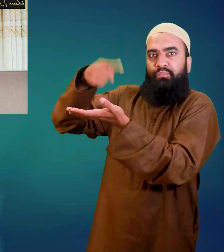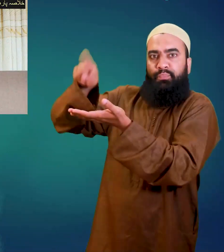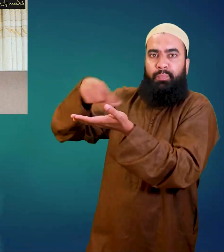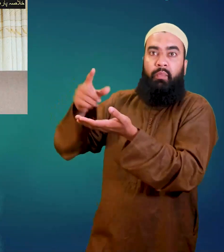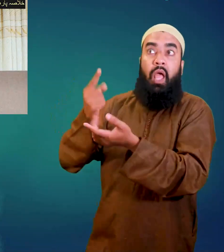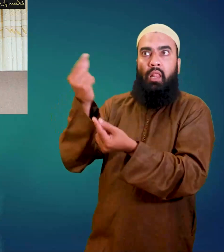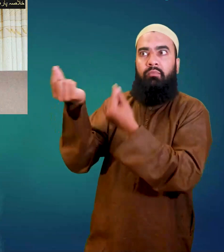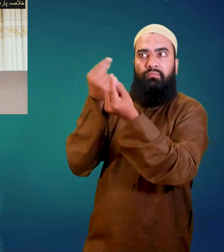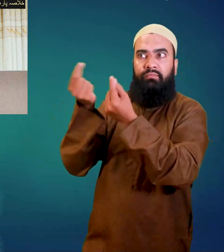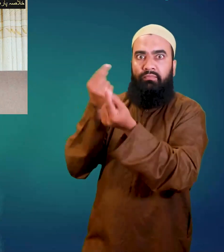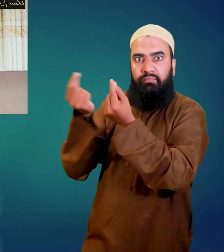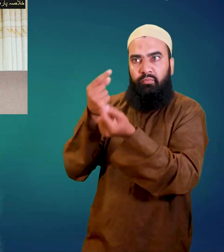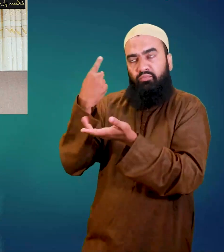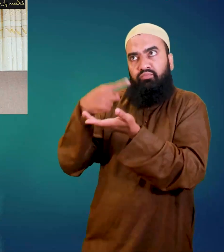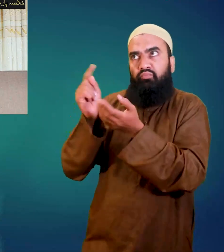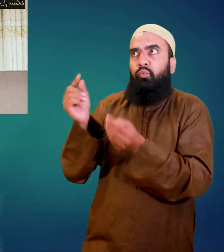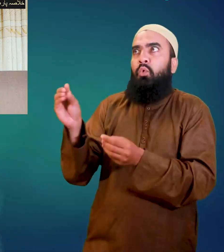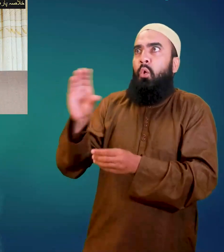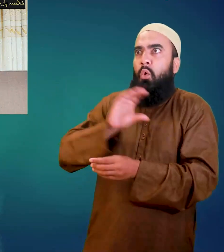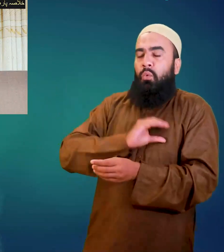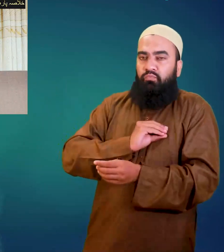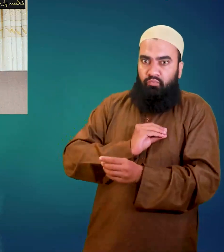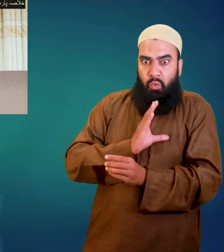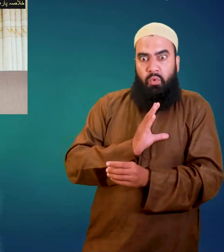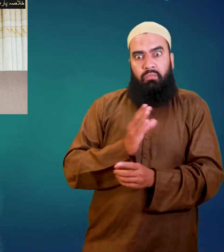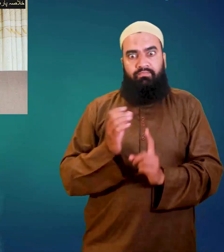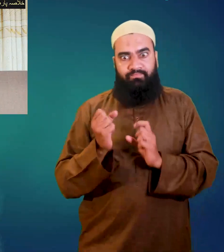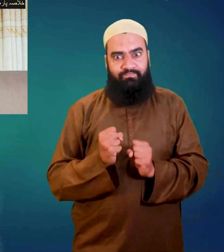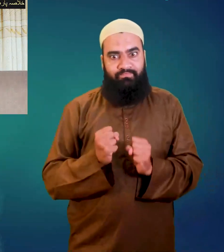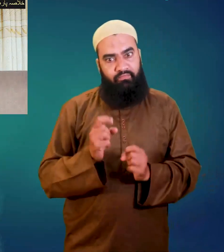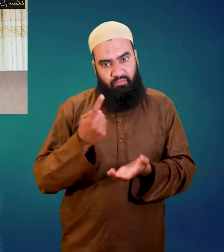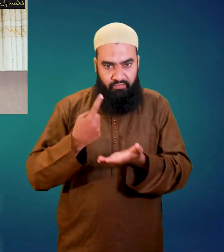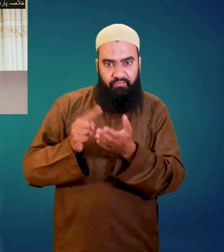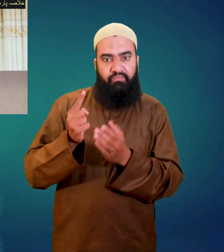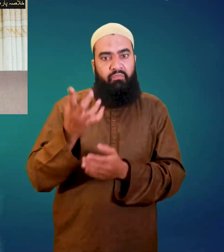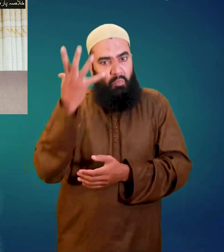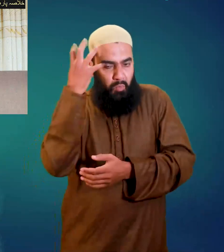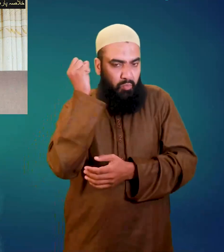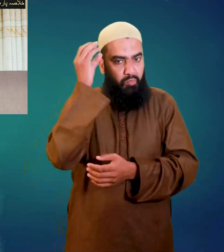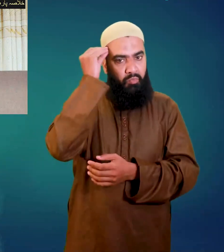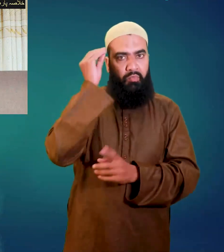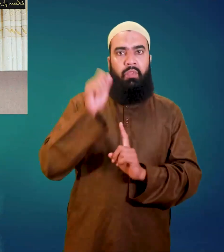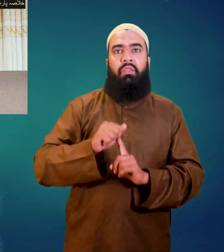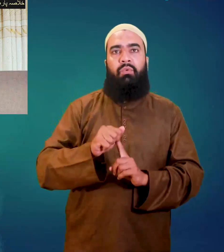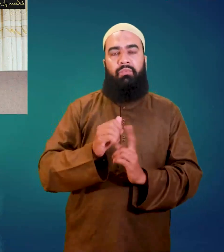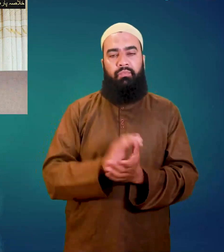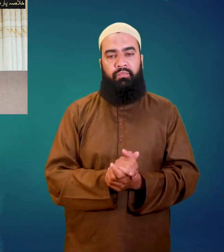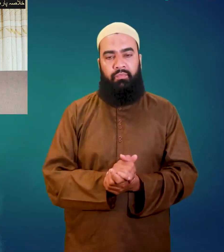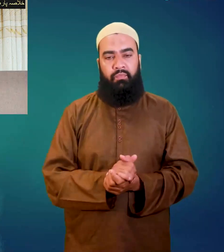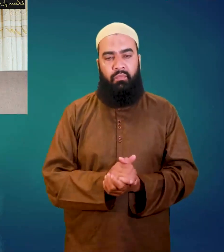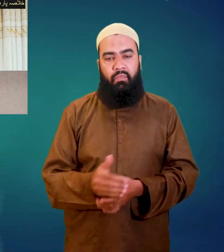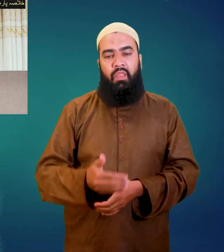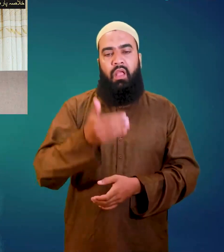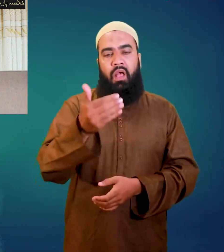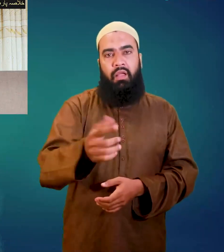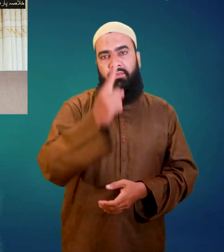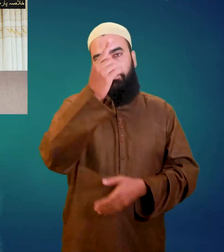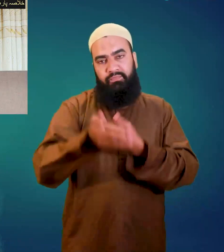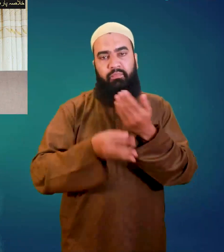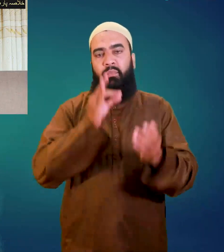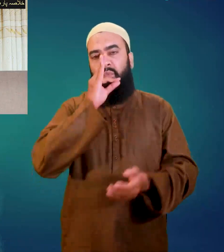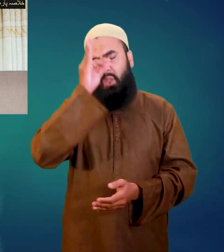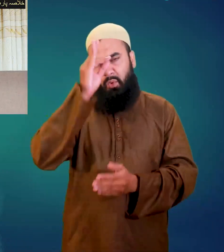ہے تاکہ تم اسے قبول کرو۔ رکوع نمبر 2 میں نوح علیہ السلام کے طوفان کا ذکر